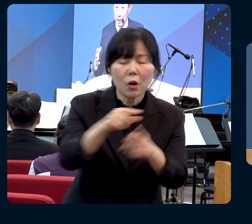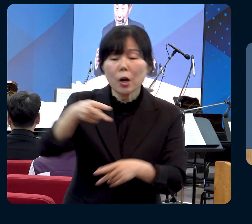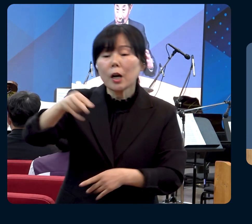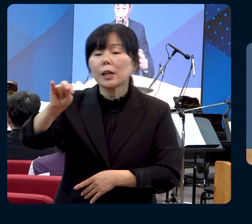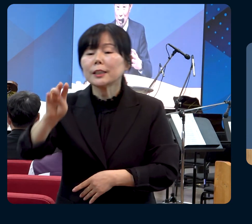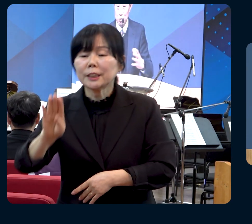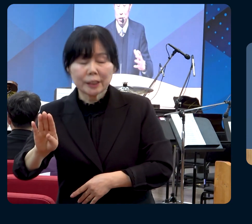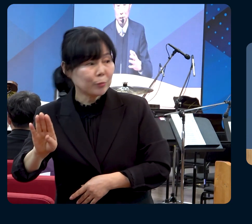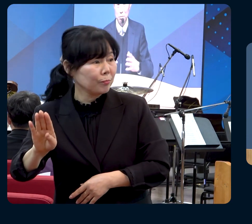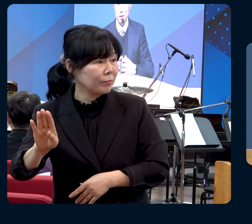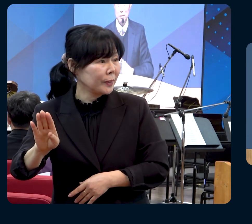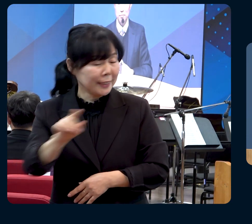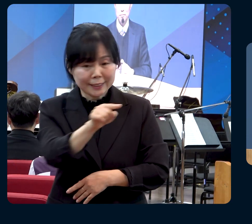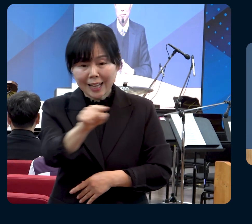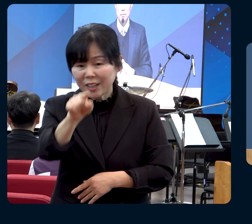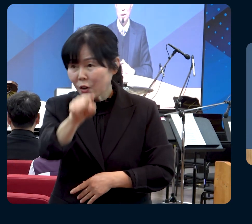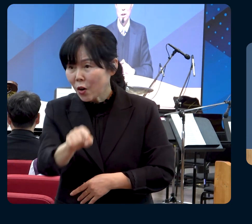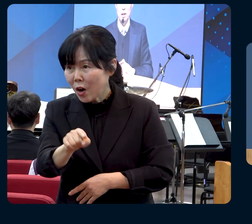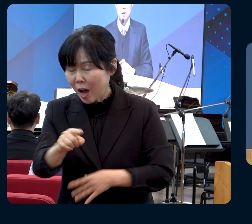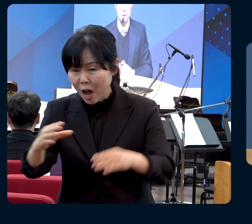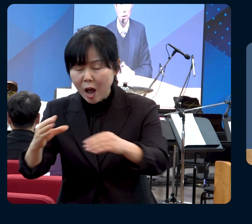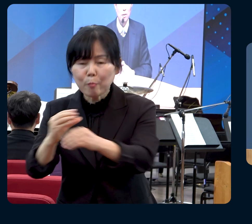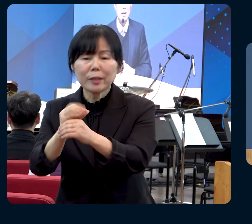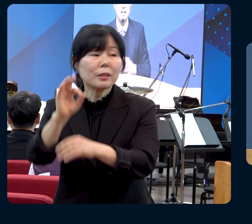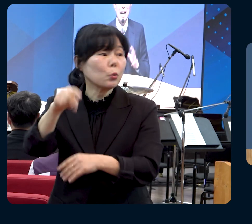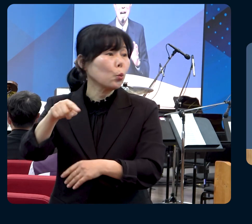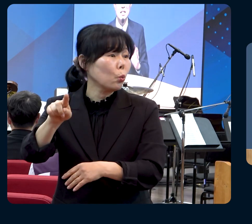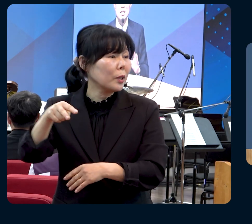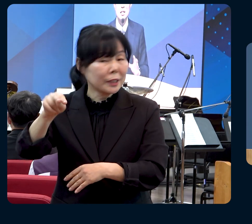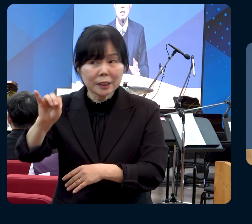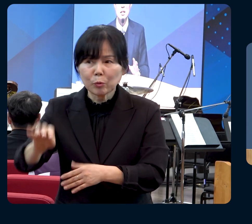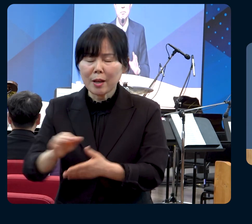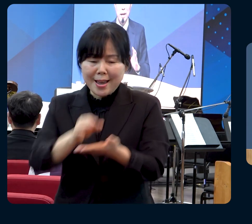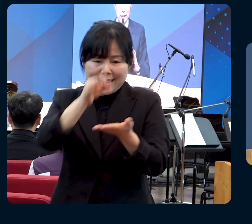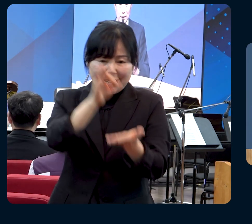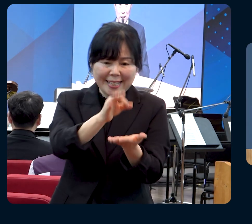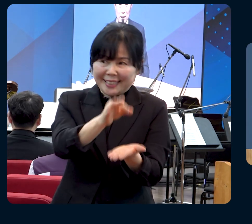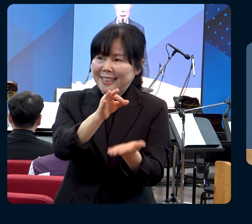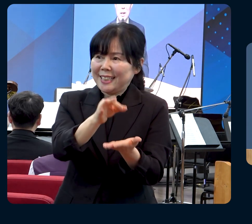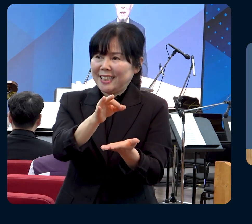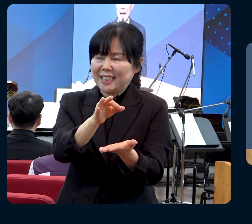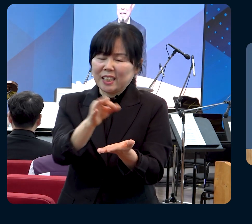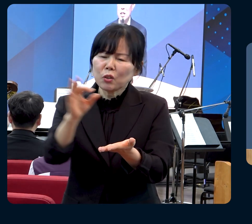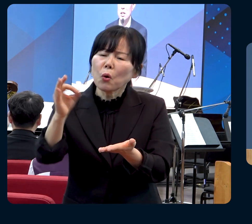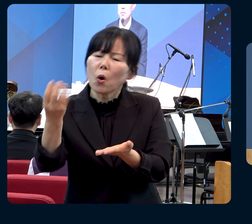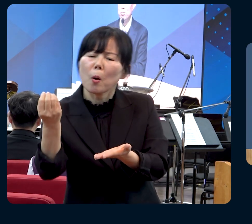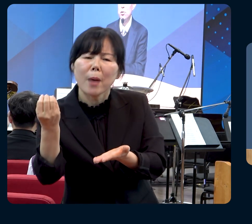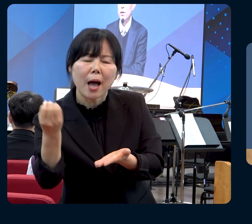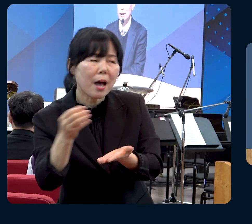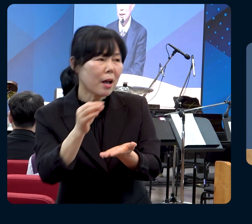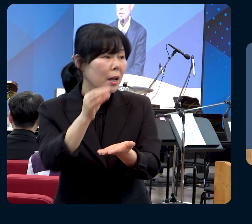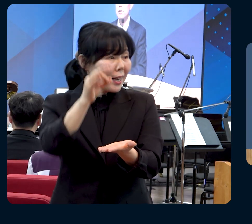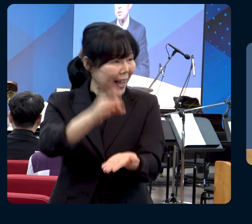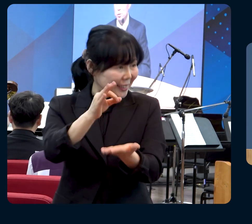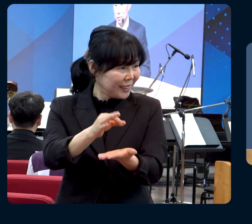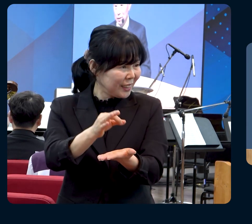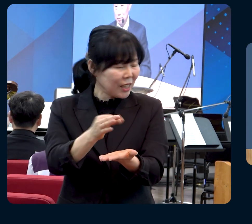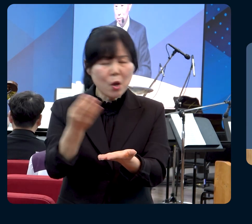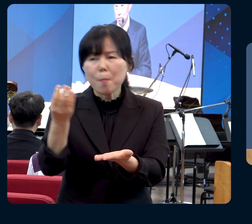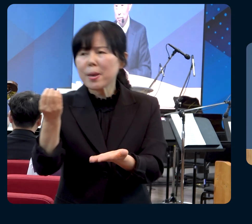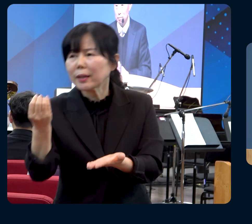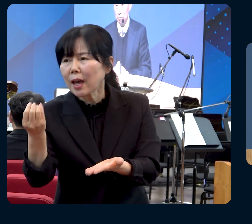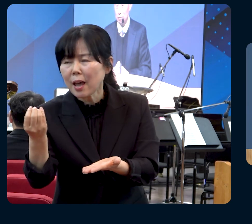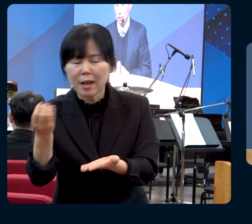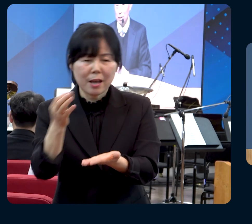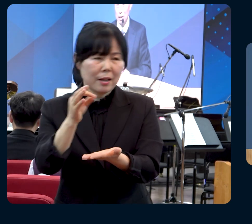나타내는 단어가 합쳐진 겁니다. 그래서 가치를 매긴다, 가치를 부여한다 이런 뜻입니다.